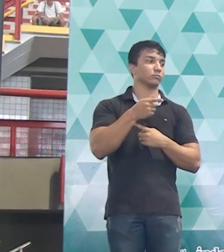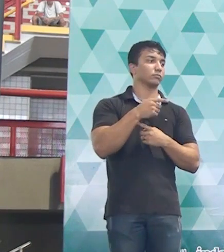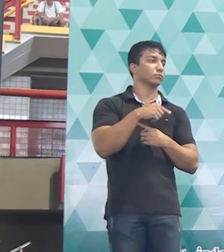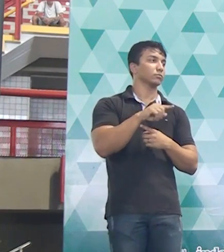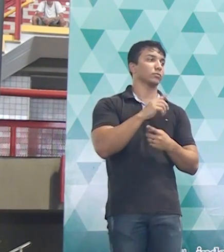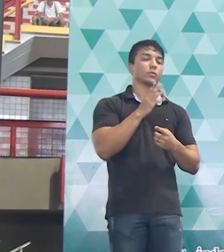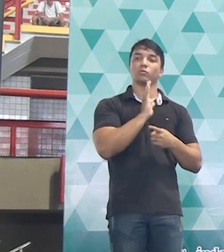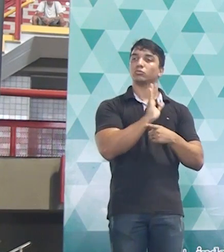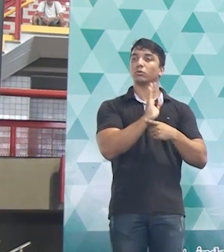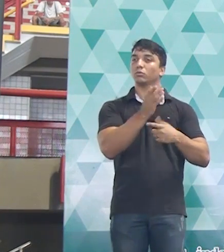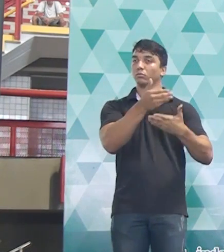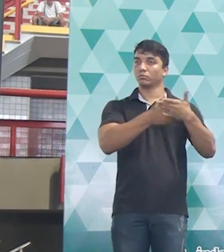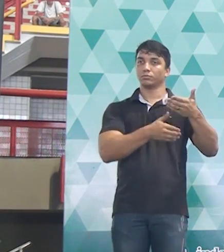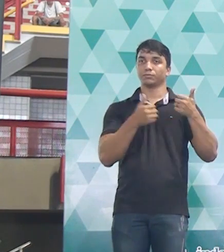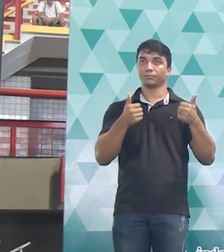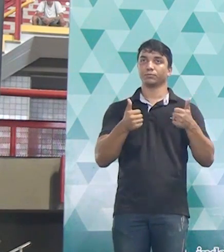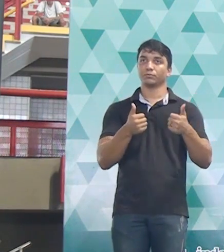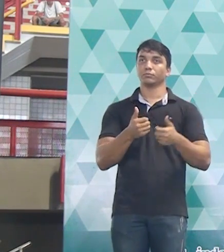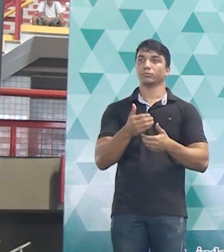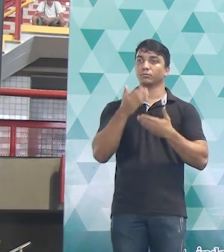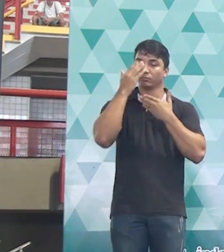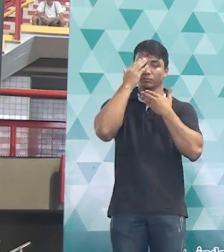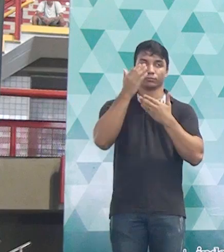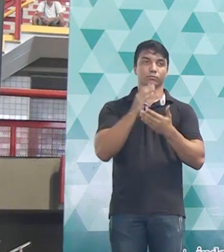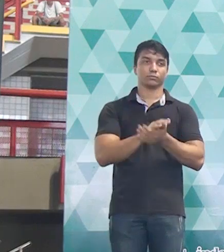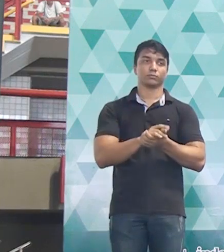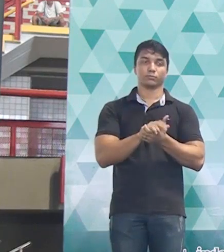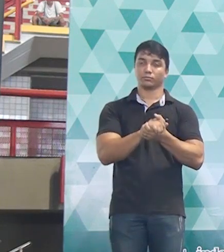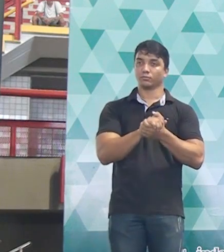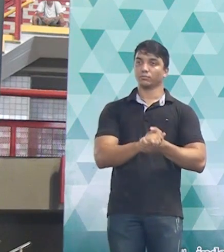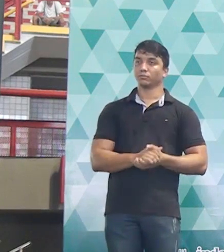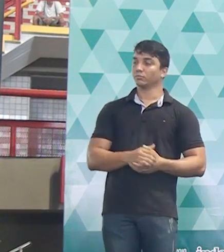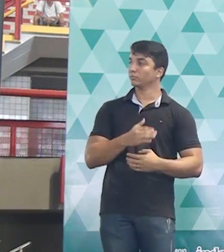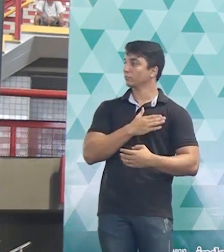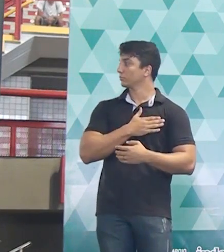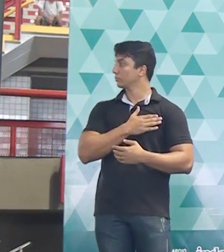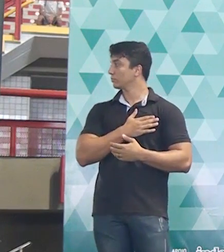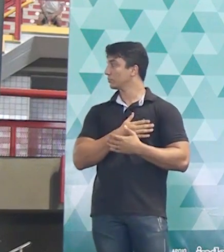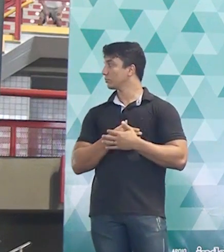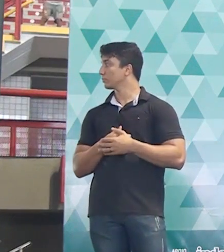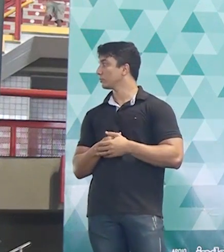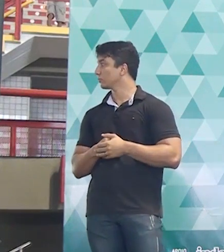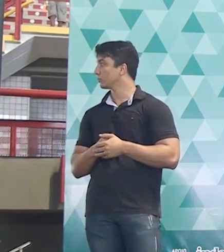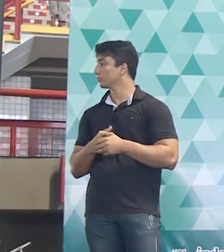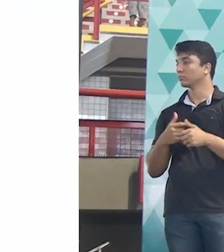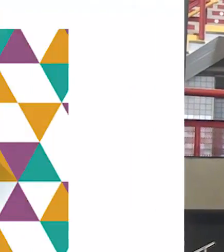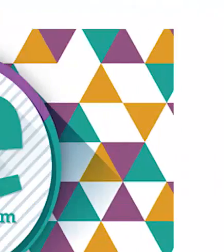para a prova de vocês, tá bom? Foi um prazer, uma honra. Obrigado. Boa sorte.